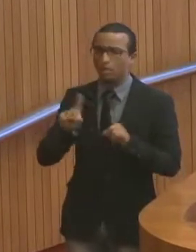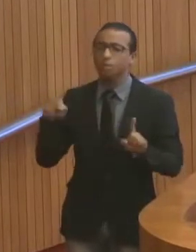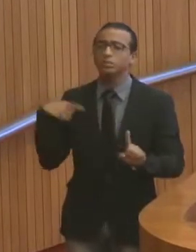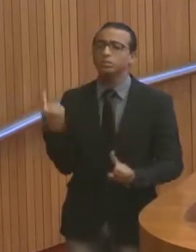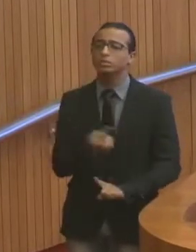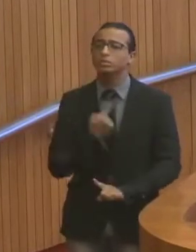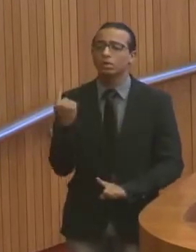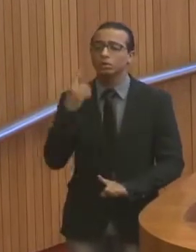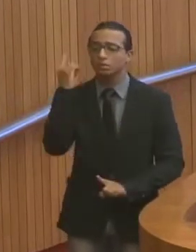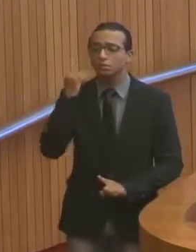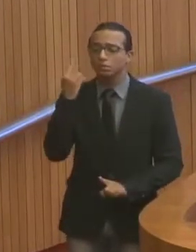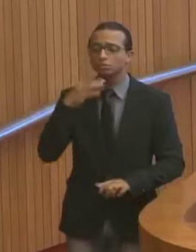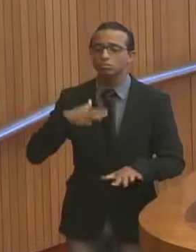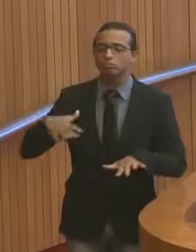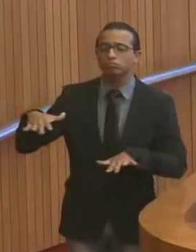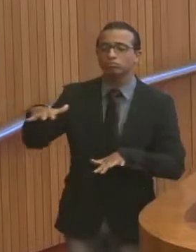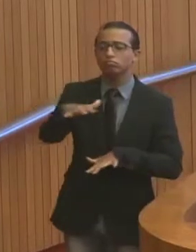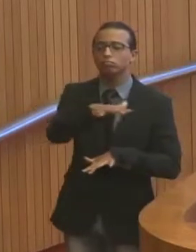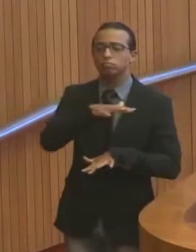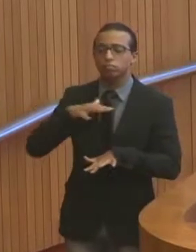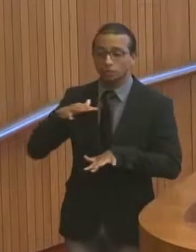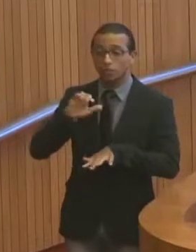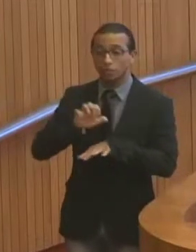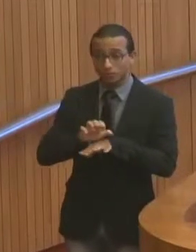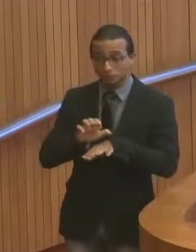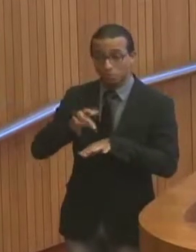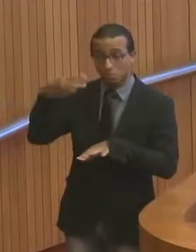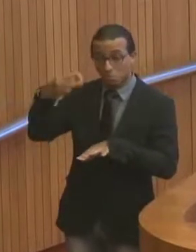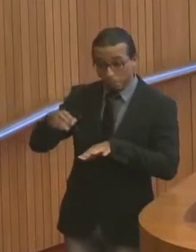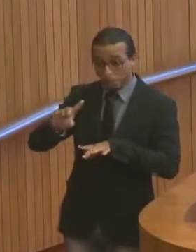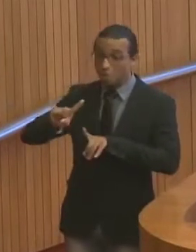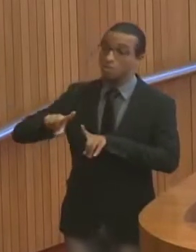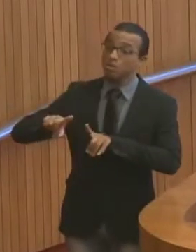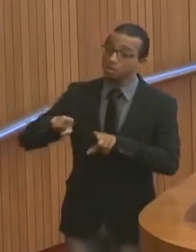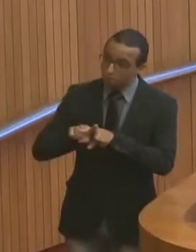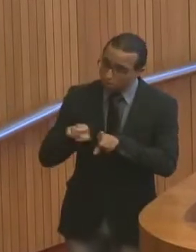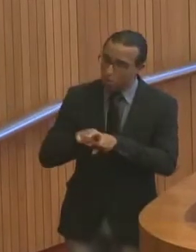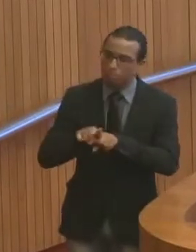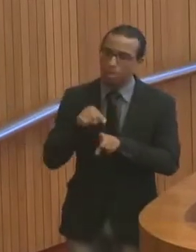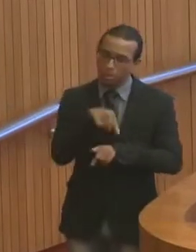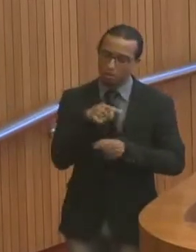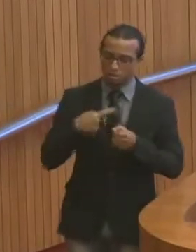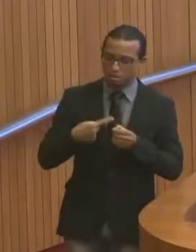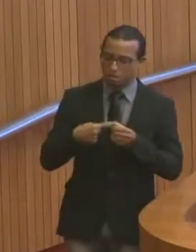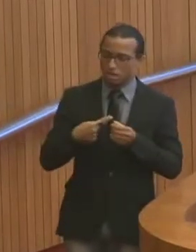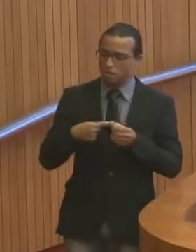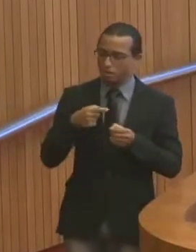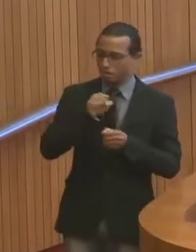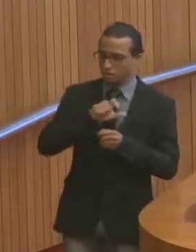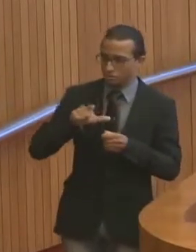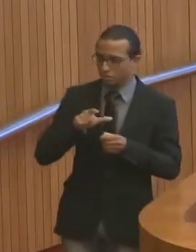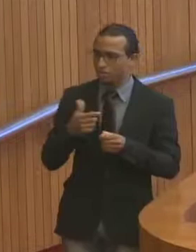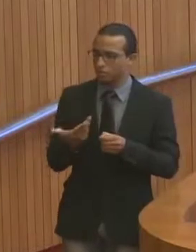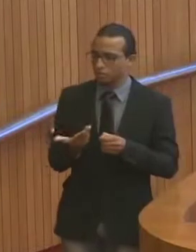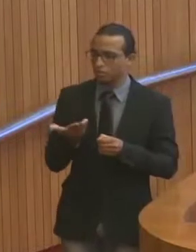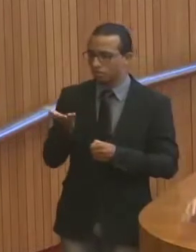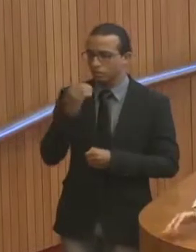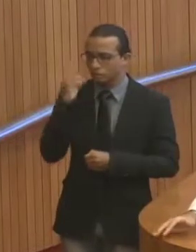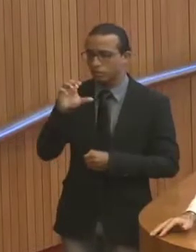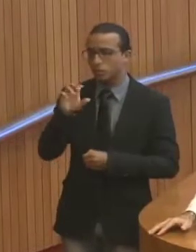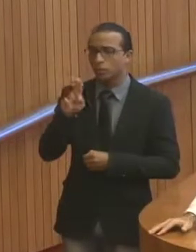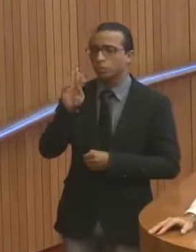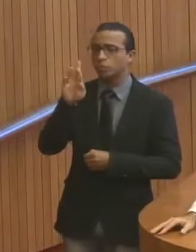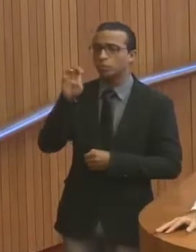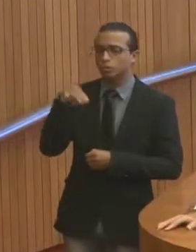Maranhão, consequentemente também de São Luís. Portanto, devemos nos unir em torno disso. Vossa Excelência tem a palavra,